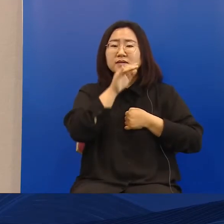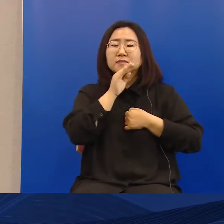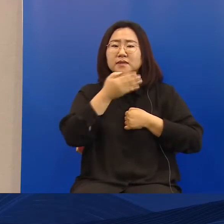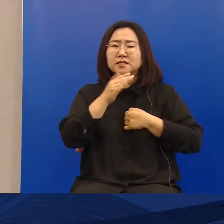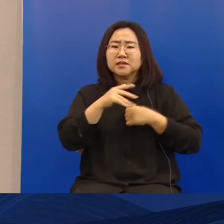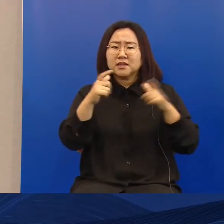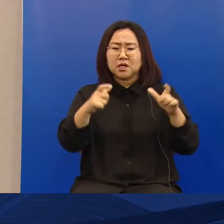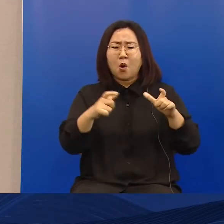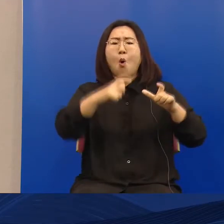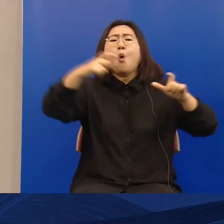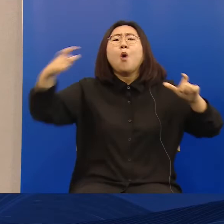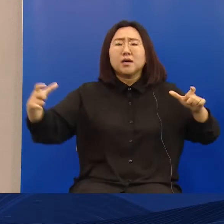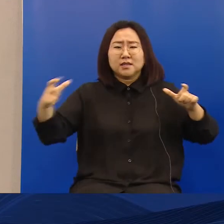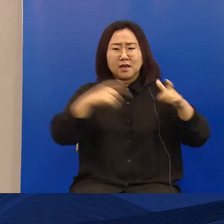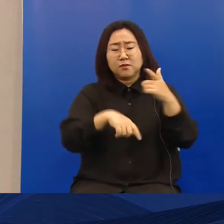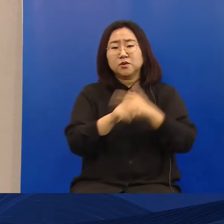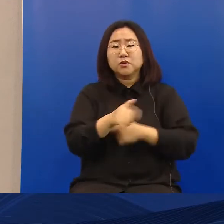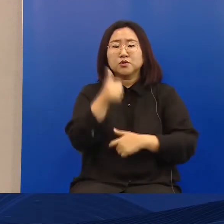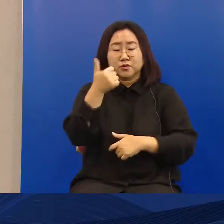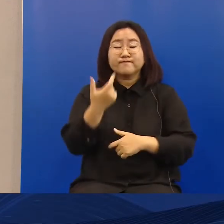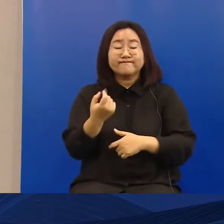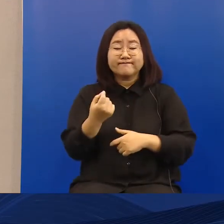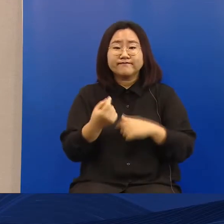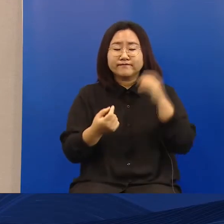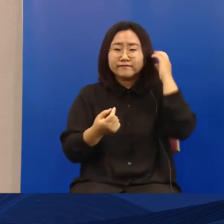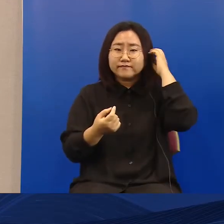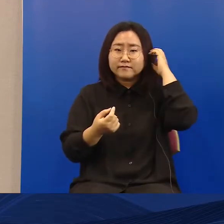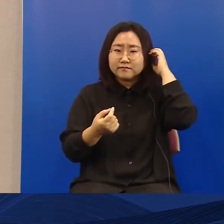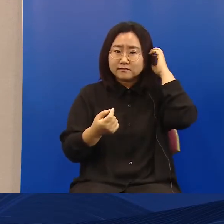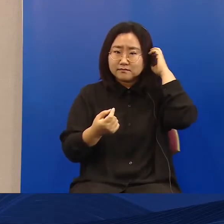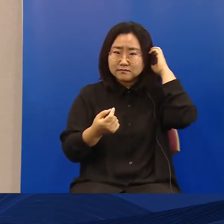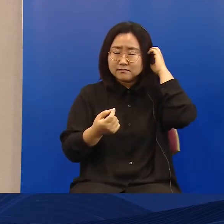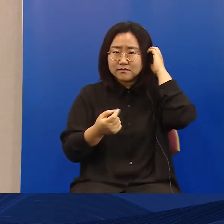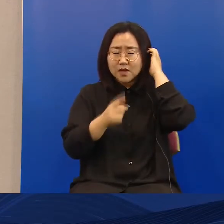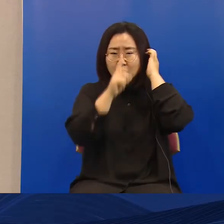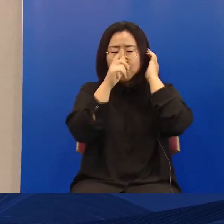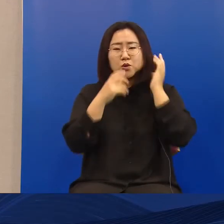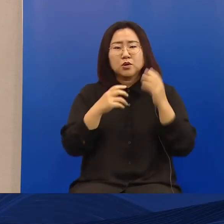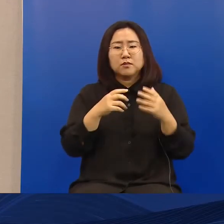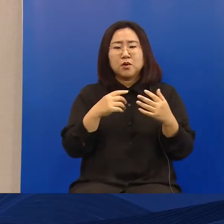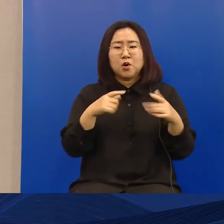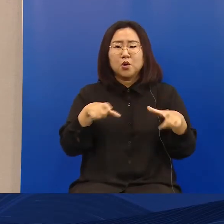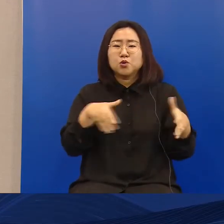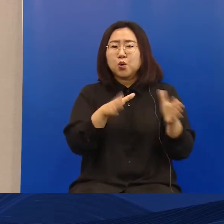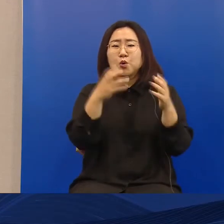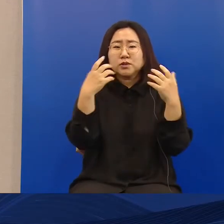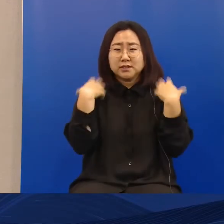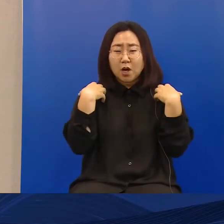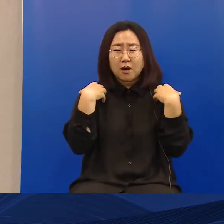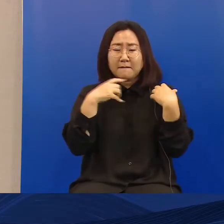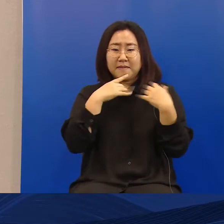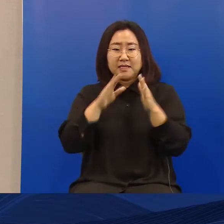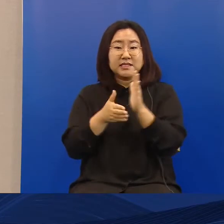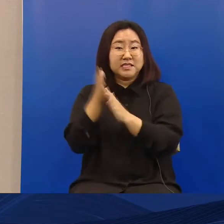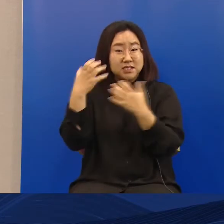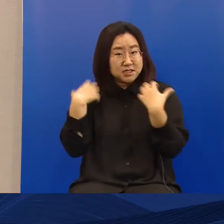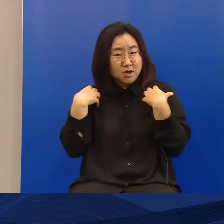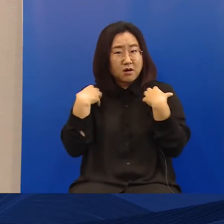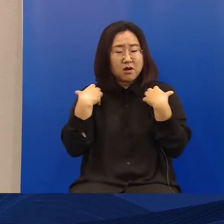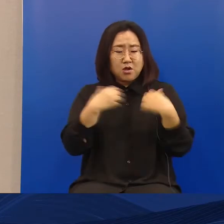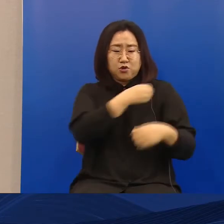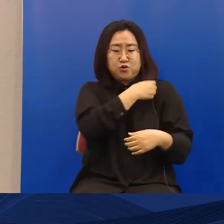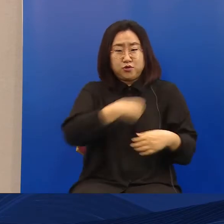저는 좀 더 확대를 했으면 좋겠다는 생각이 듭니다. 공적 영역 그러니까 도청만이 아니고 향후에 시청이라든가